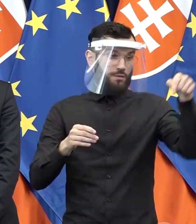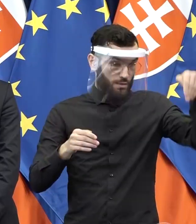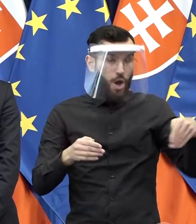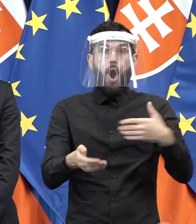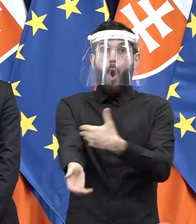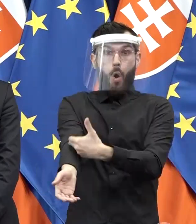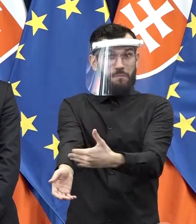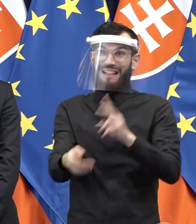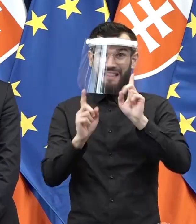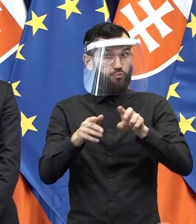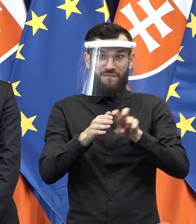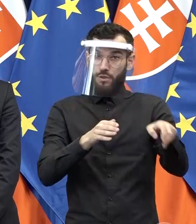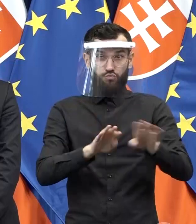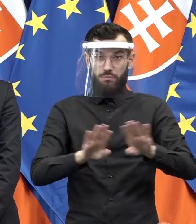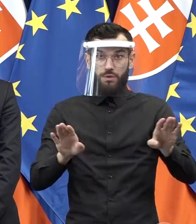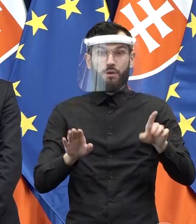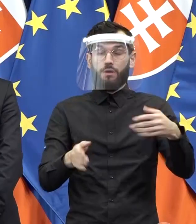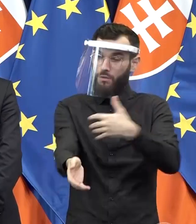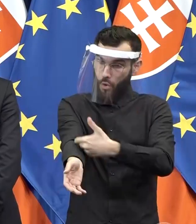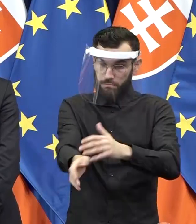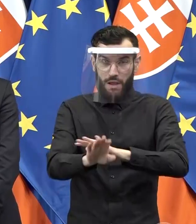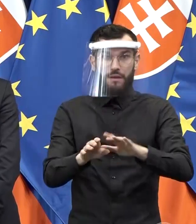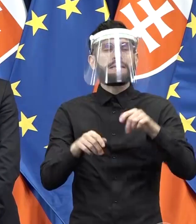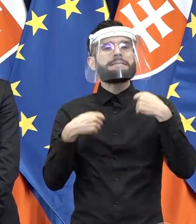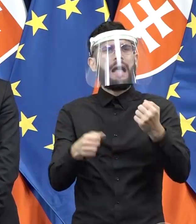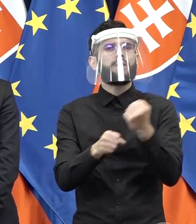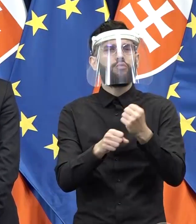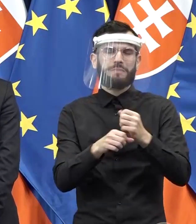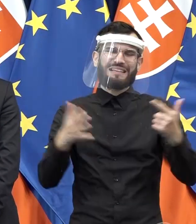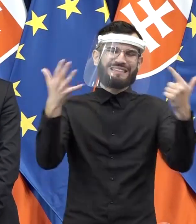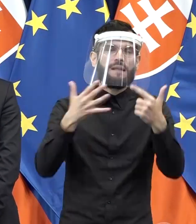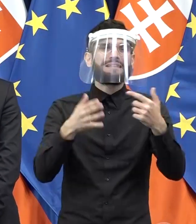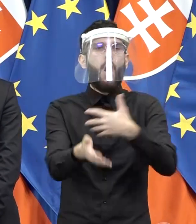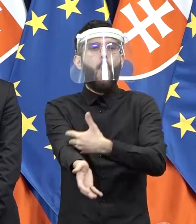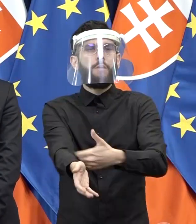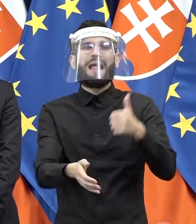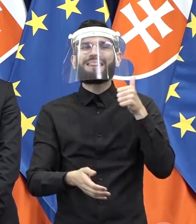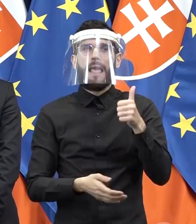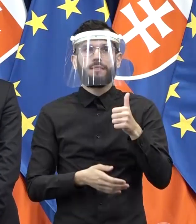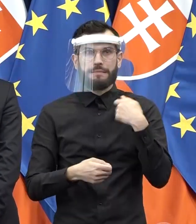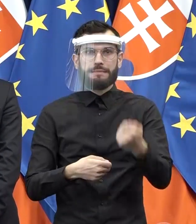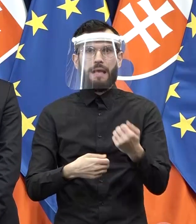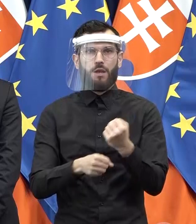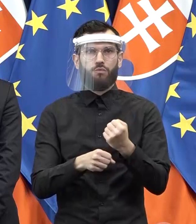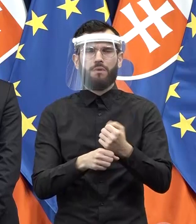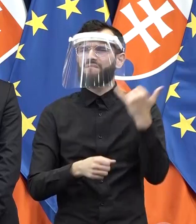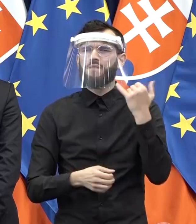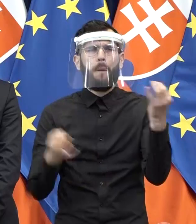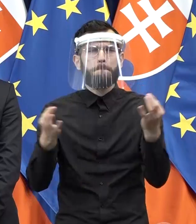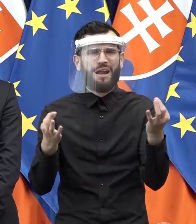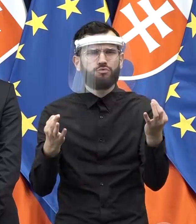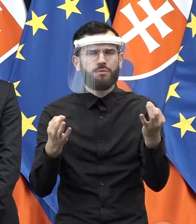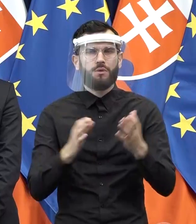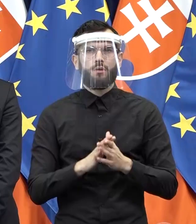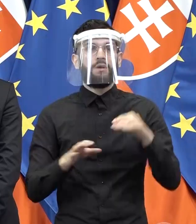preč. Jedno takéto odberné miesto je schopné urobiť príbližne 70 odberov za deň, ale čo je jeho najväčšia výhoda je to, že